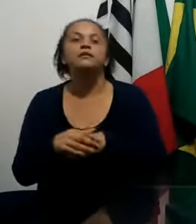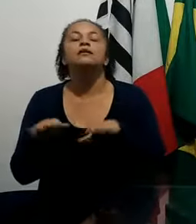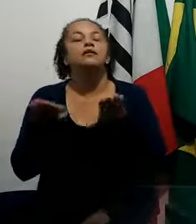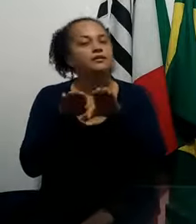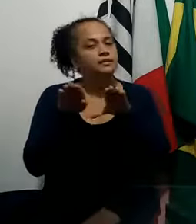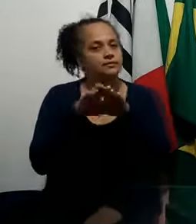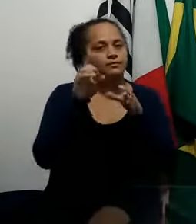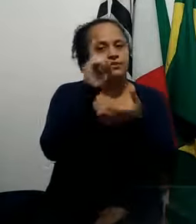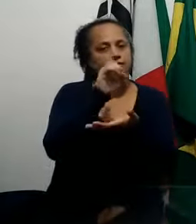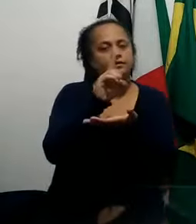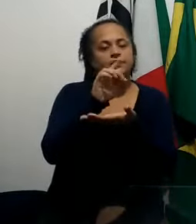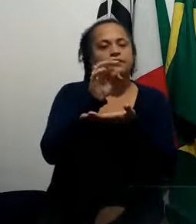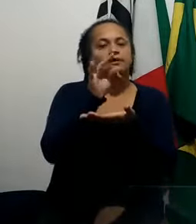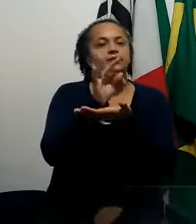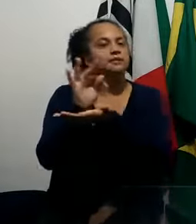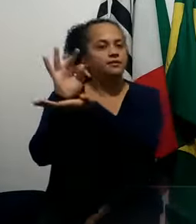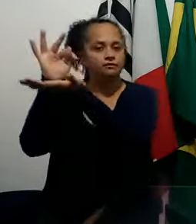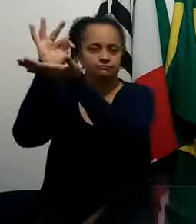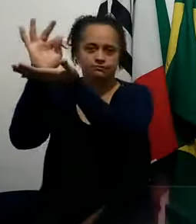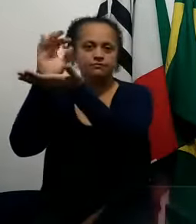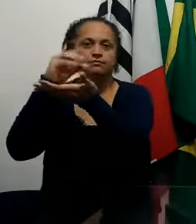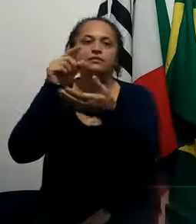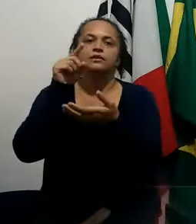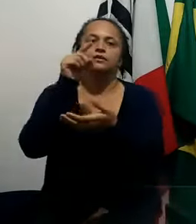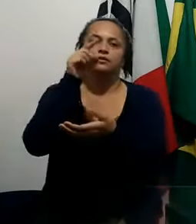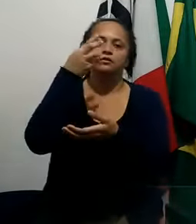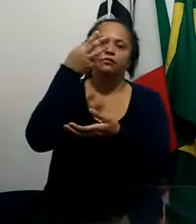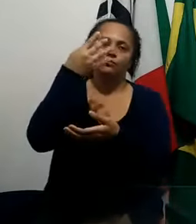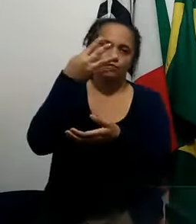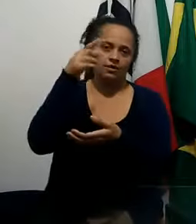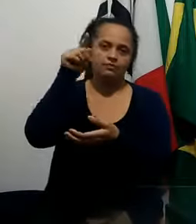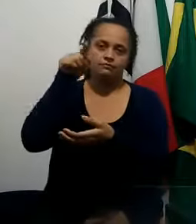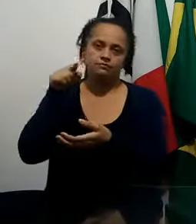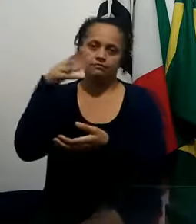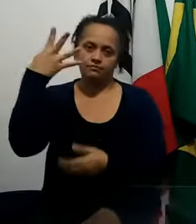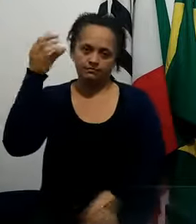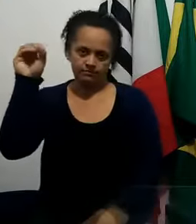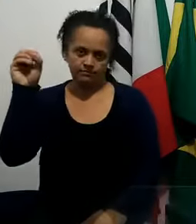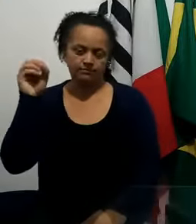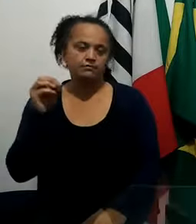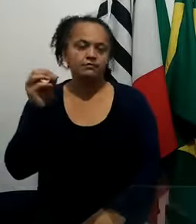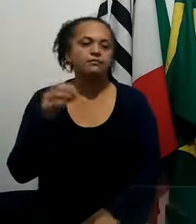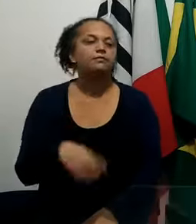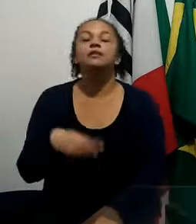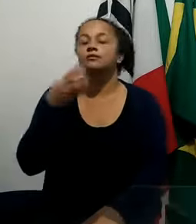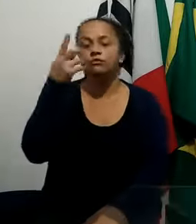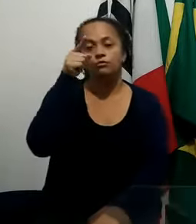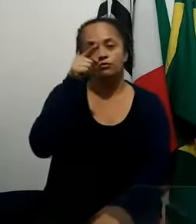capítulo 4, verso 30. O Israel que não aceitou a Cristo,